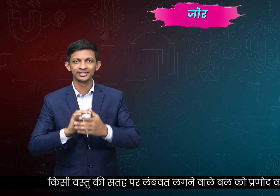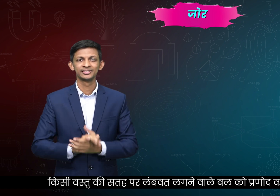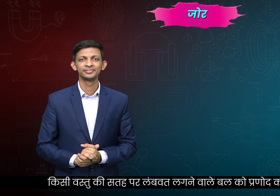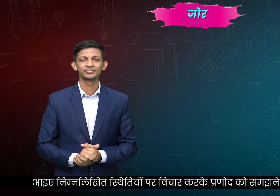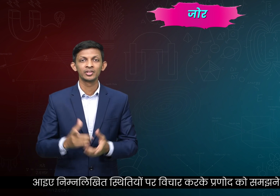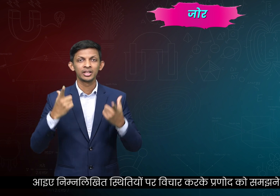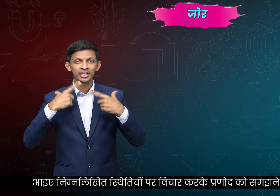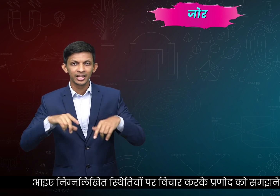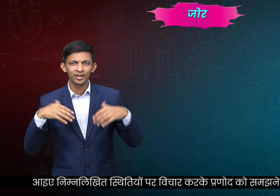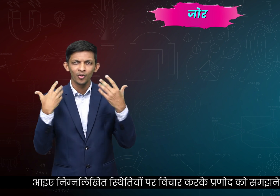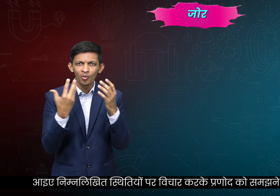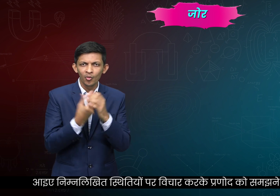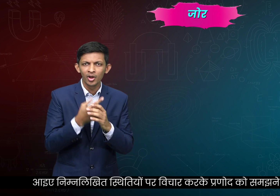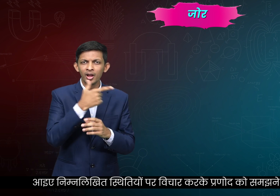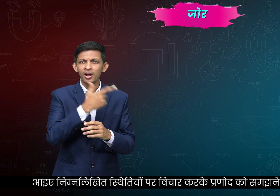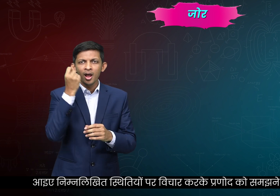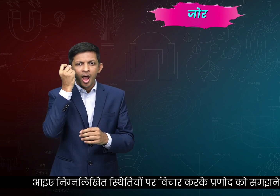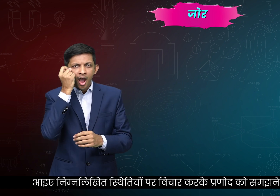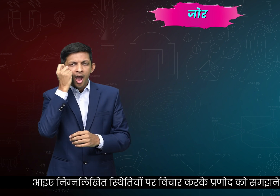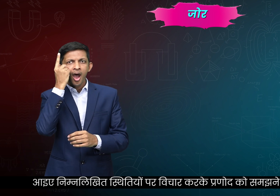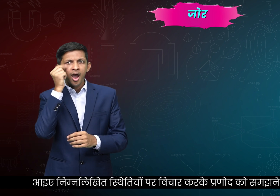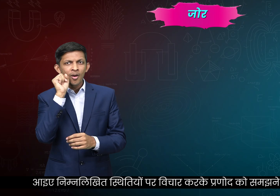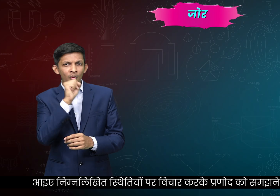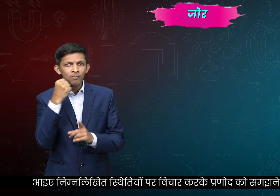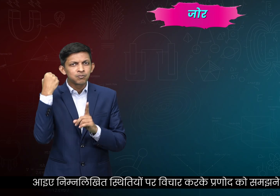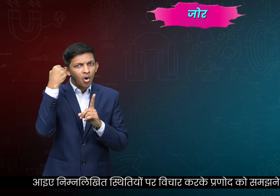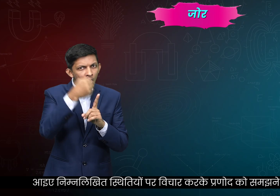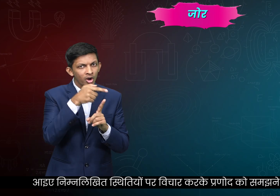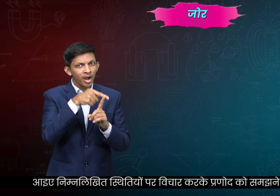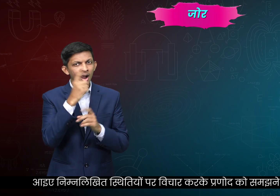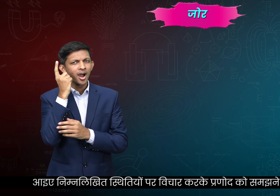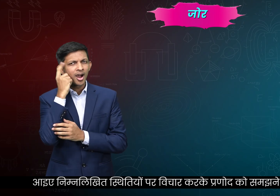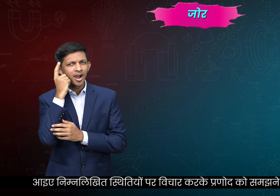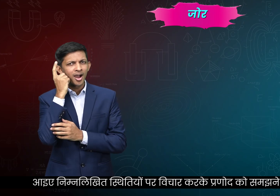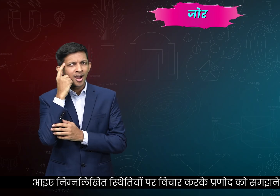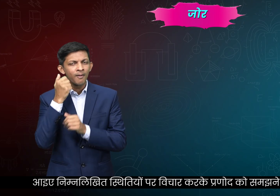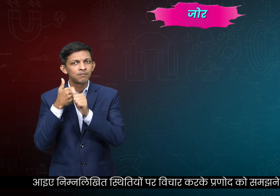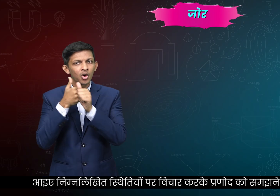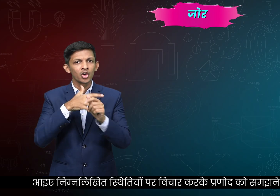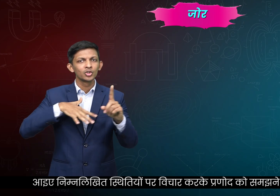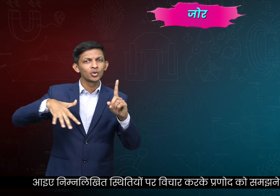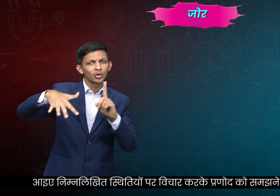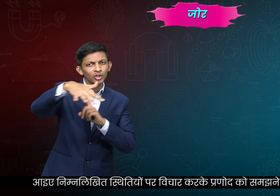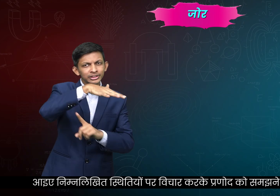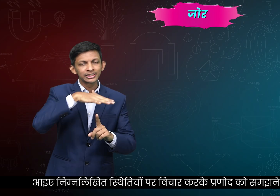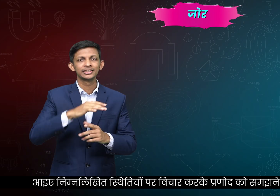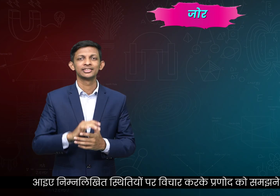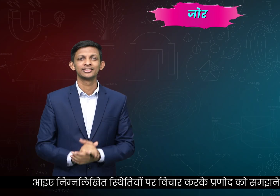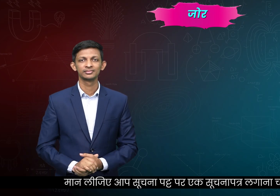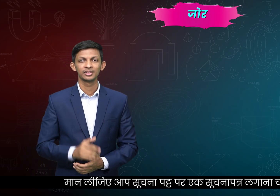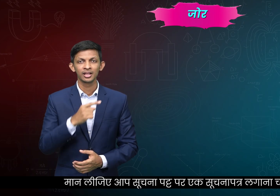है। आइए निम्नलिखित स्थितियों पर विचार करके प्रणोद को समझने का प्रयास